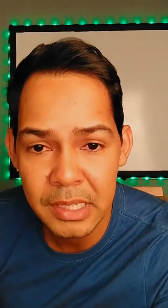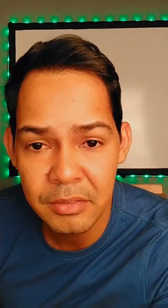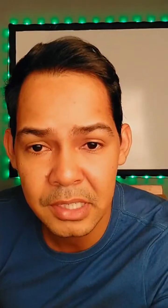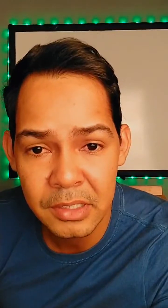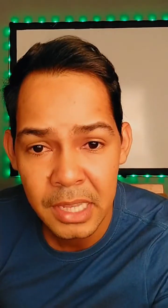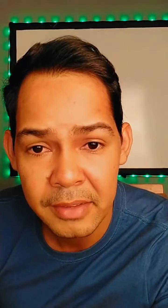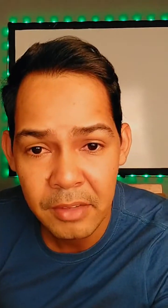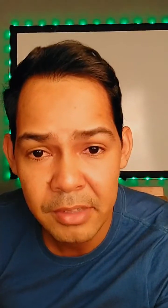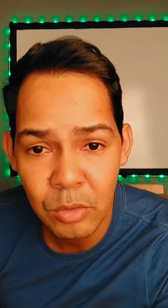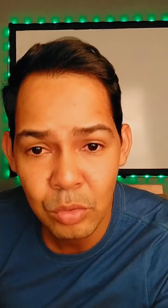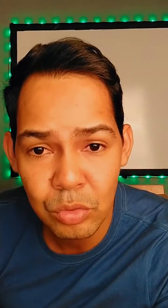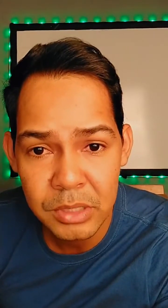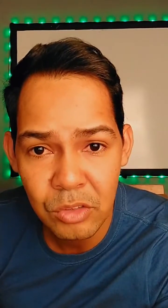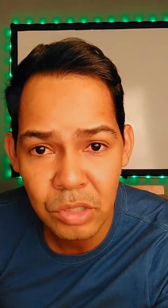Ivana, tem que virar um costume da gente.